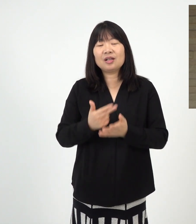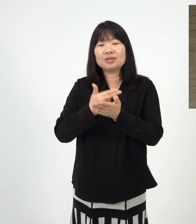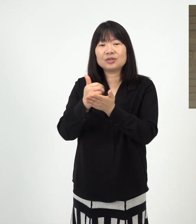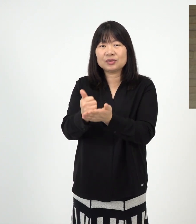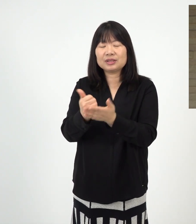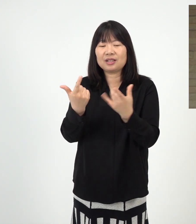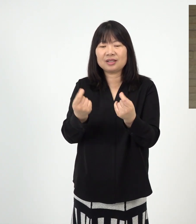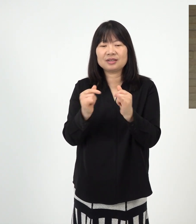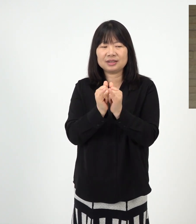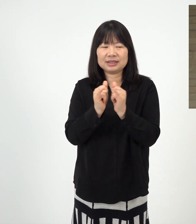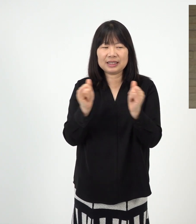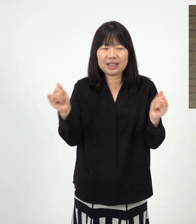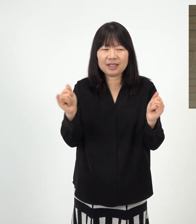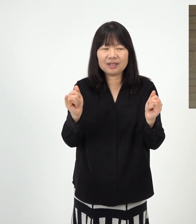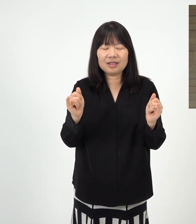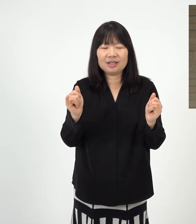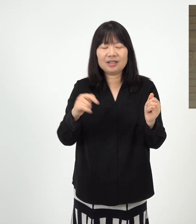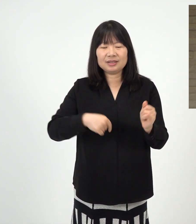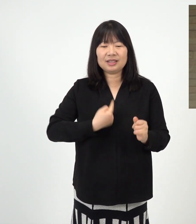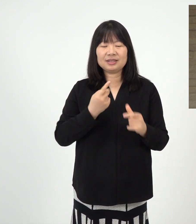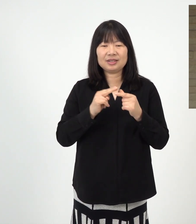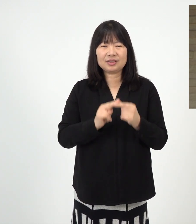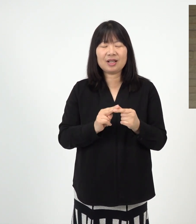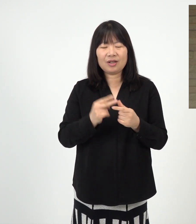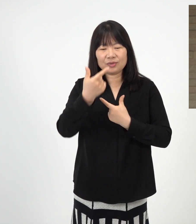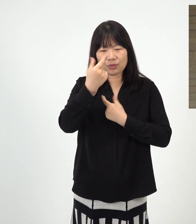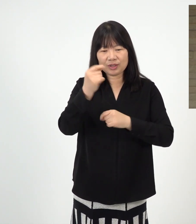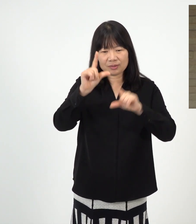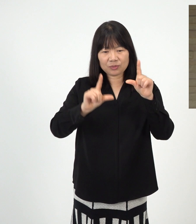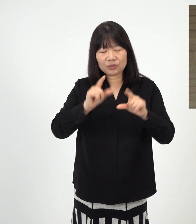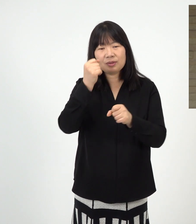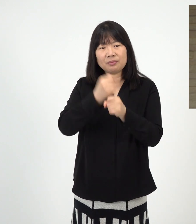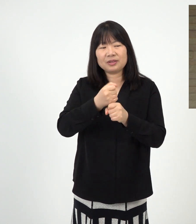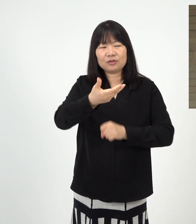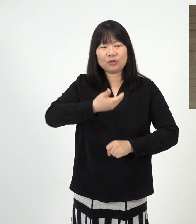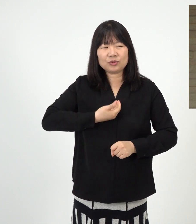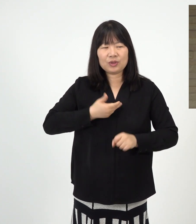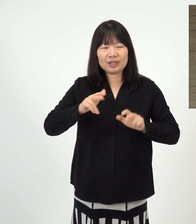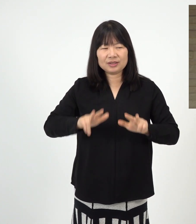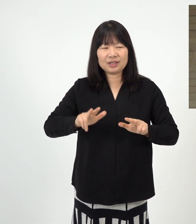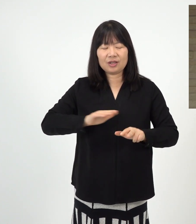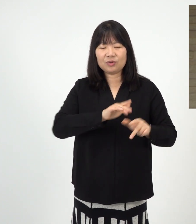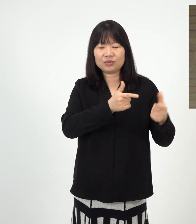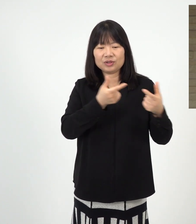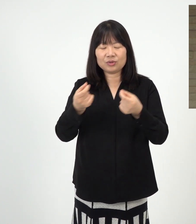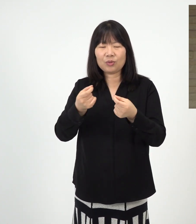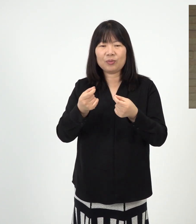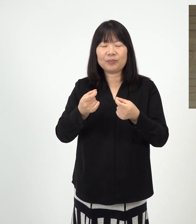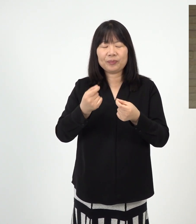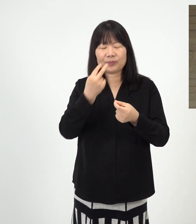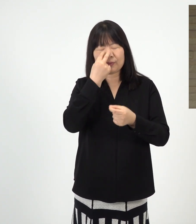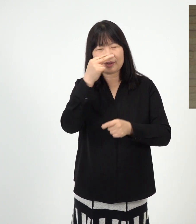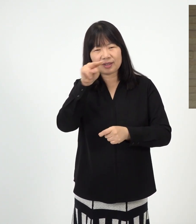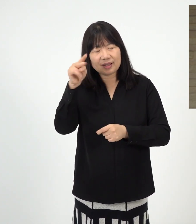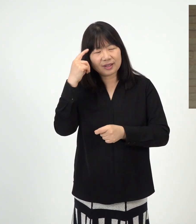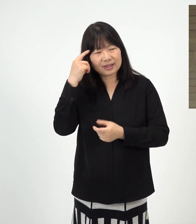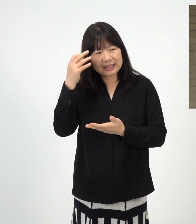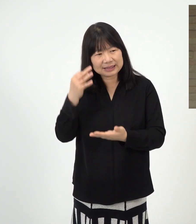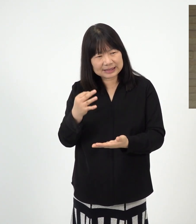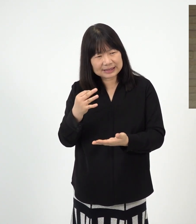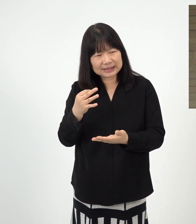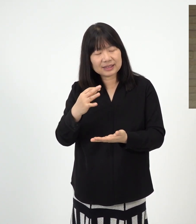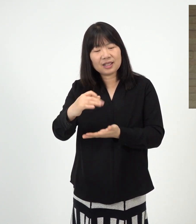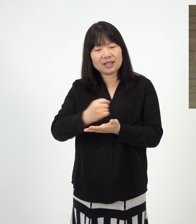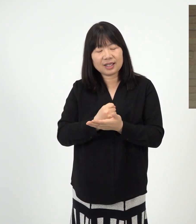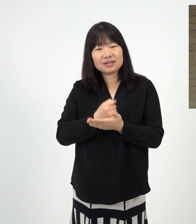주님은 이러한 사람들을 자신과 동일하게 여기셨고 이제 우리 또한 이 동일한 시선과 가치관을